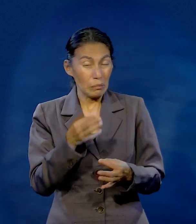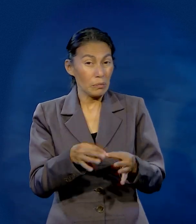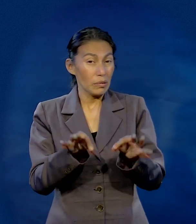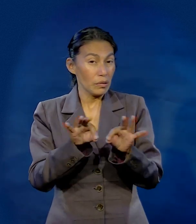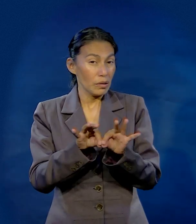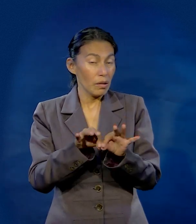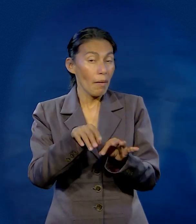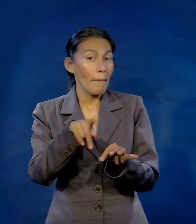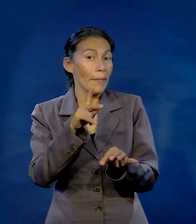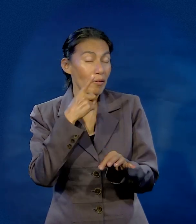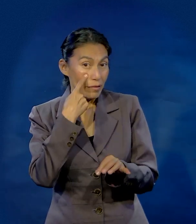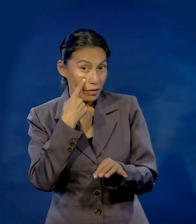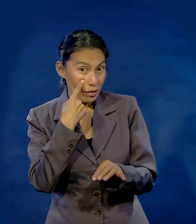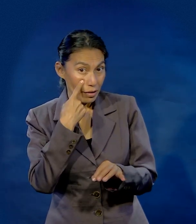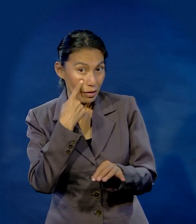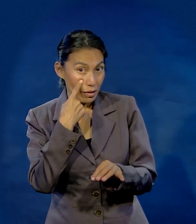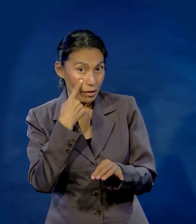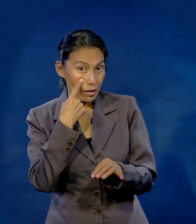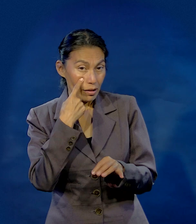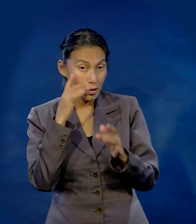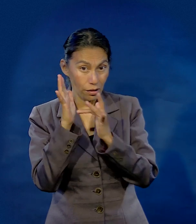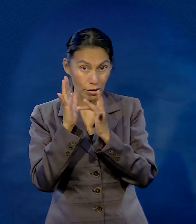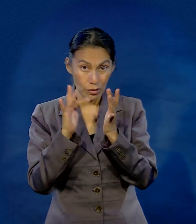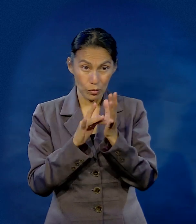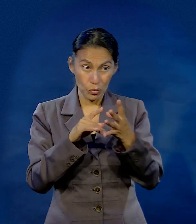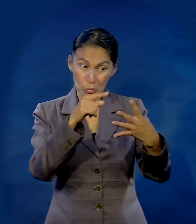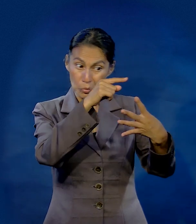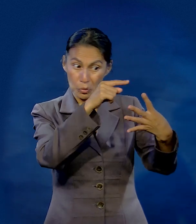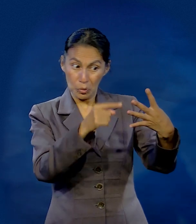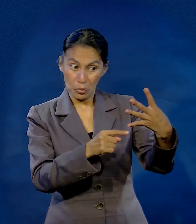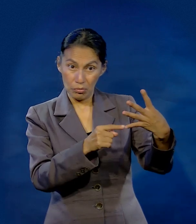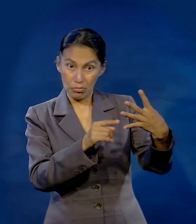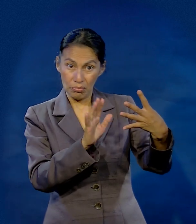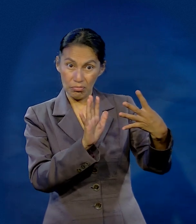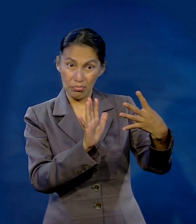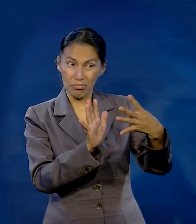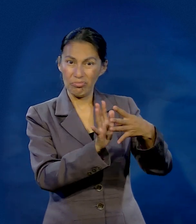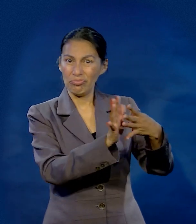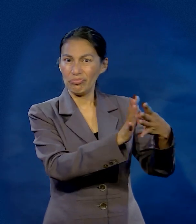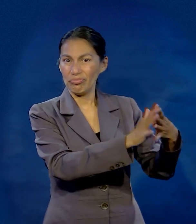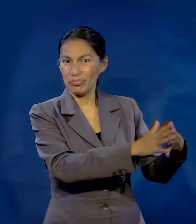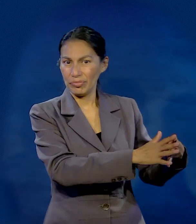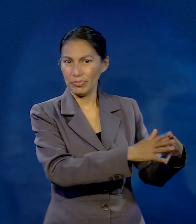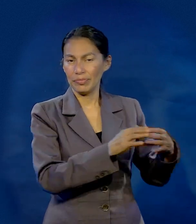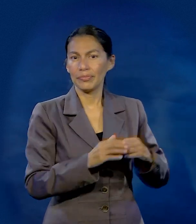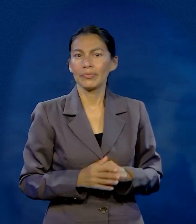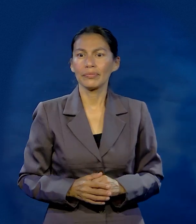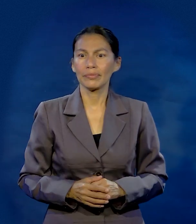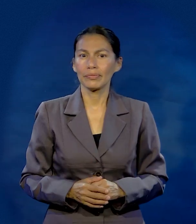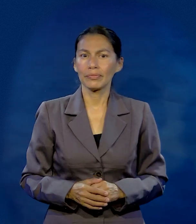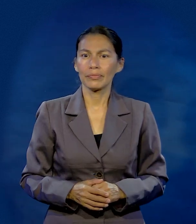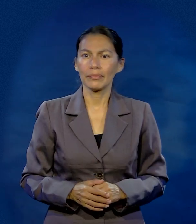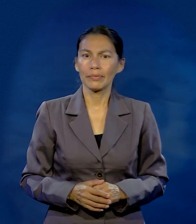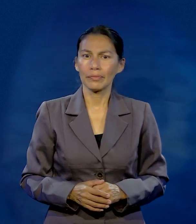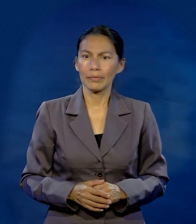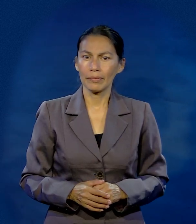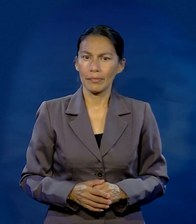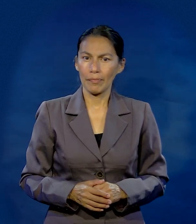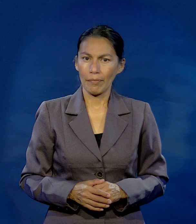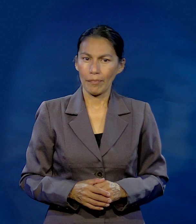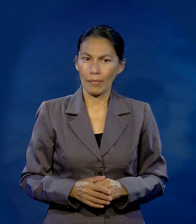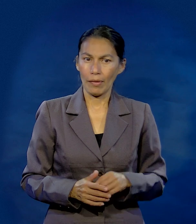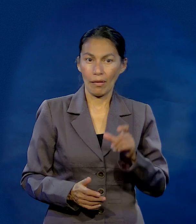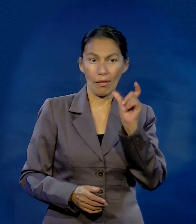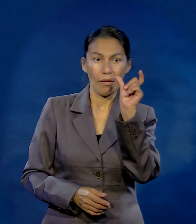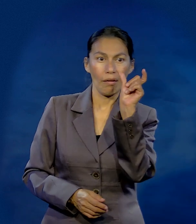presentando el modelo de vida de muchas personas que llegamos a una universidad Ese es el sueño ideal